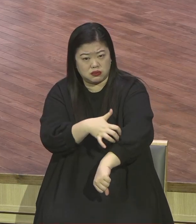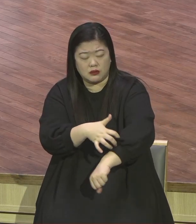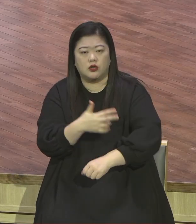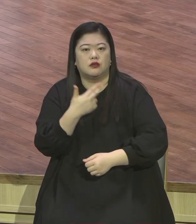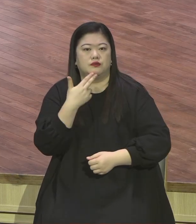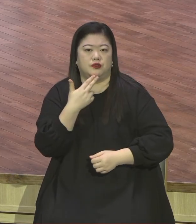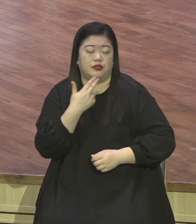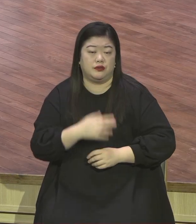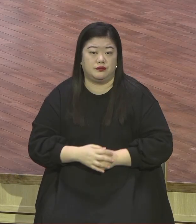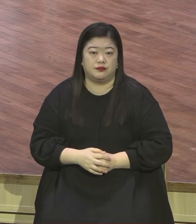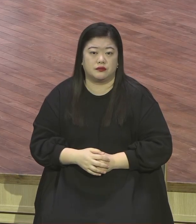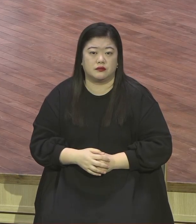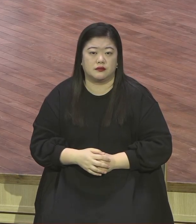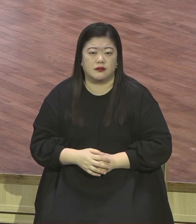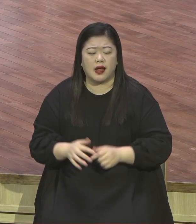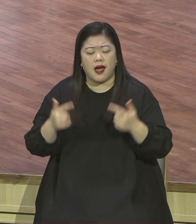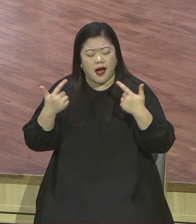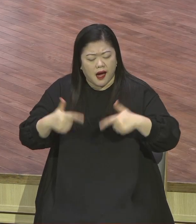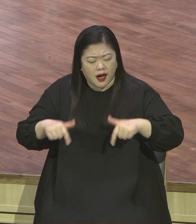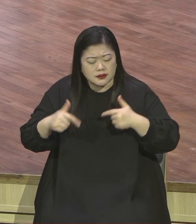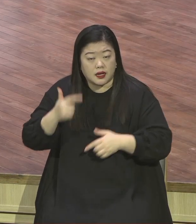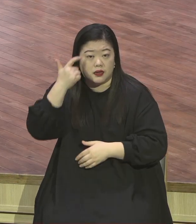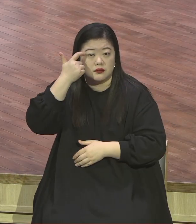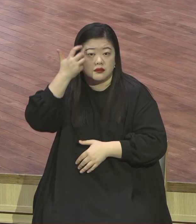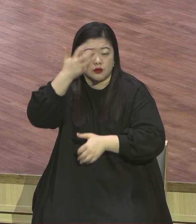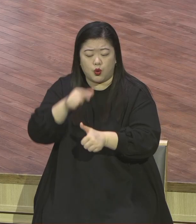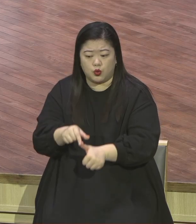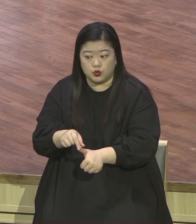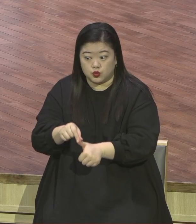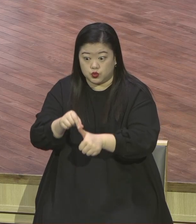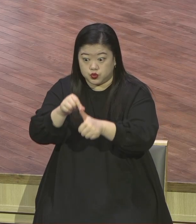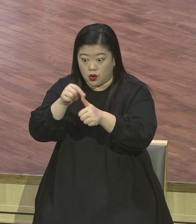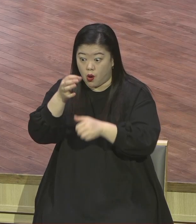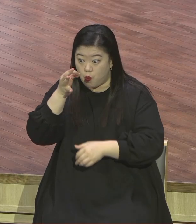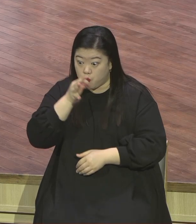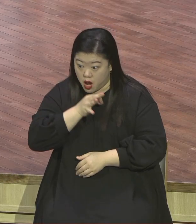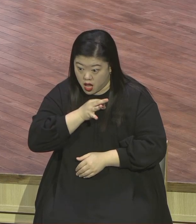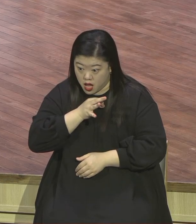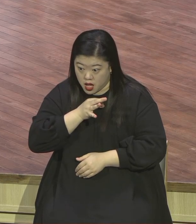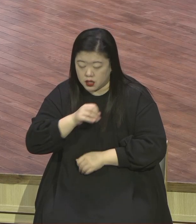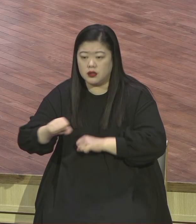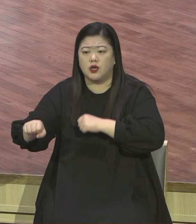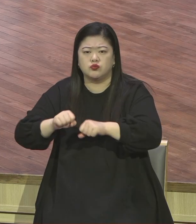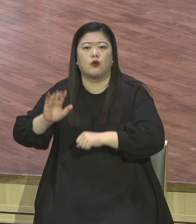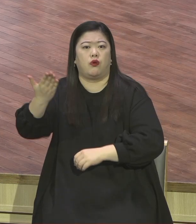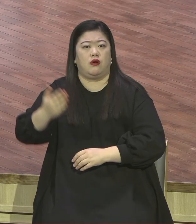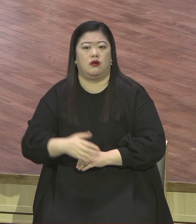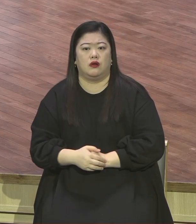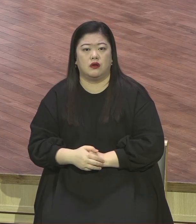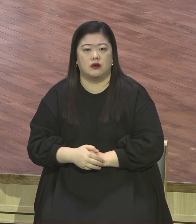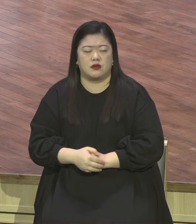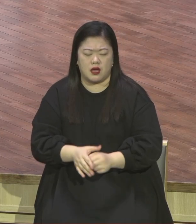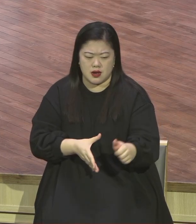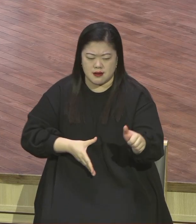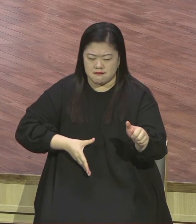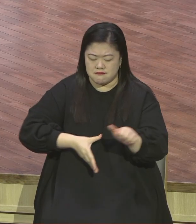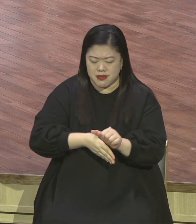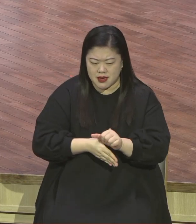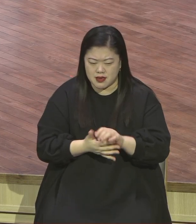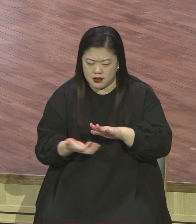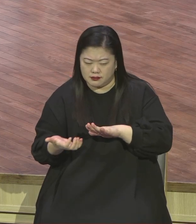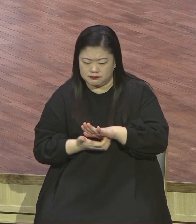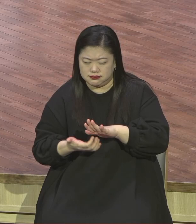항상 생명을 살리는 쪽으로 선택하면 돼요 죽이려고 하니까 복잡하지 생명을 살리는 쪽